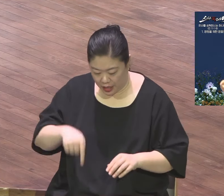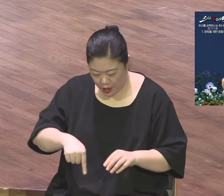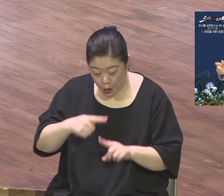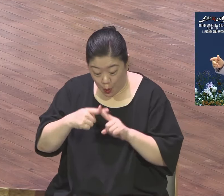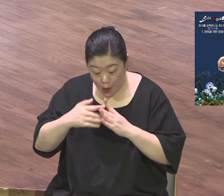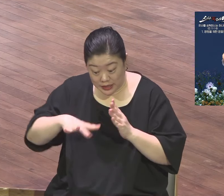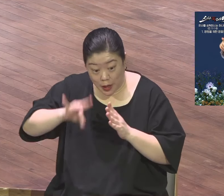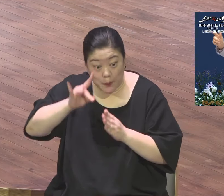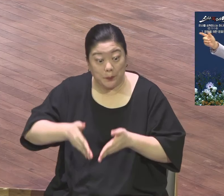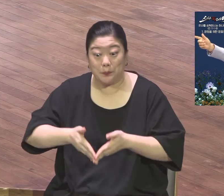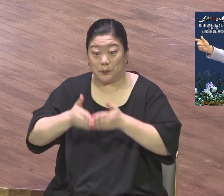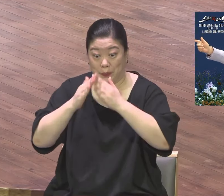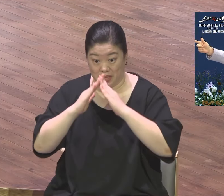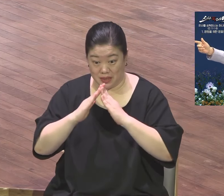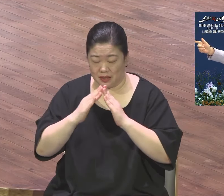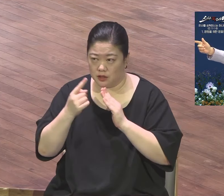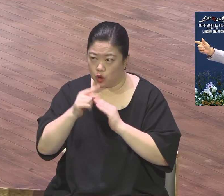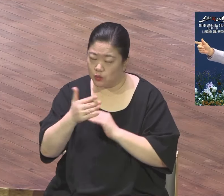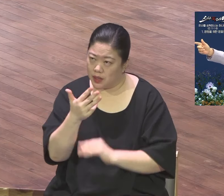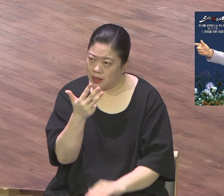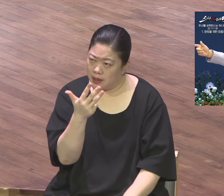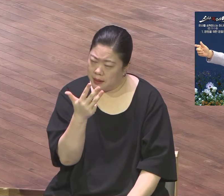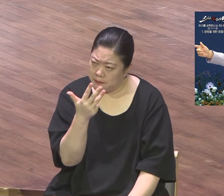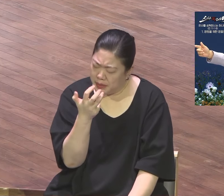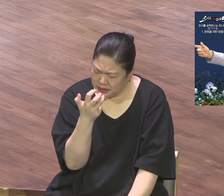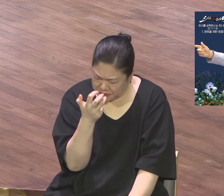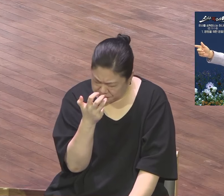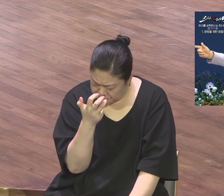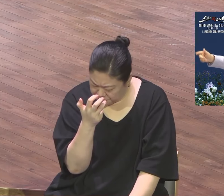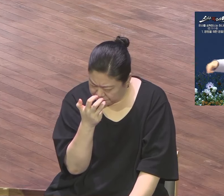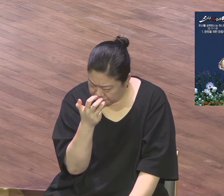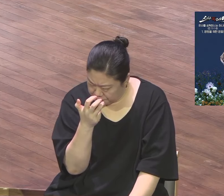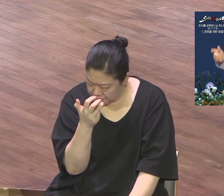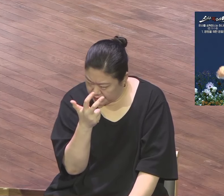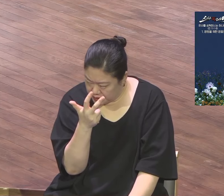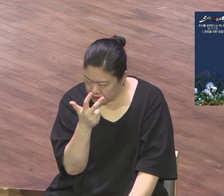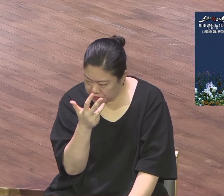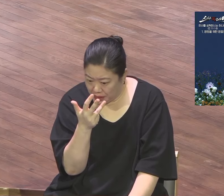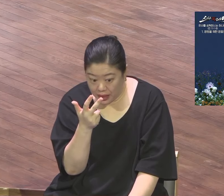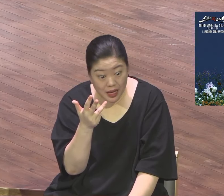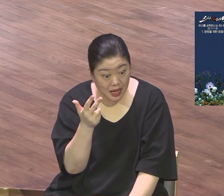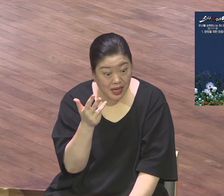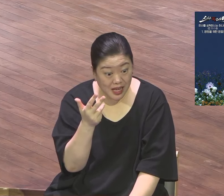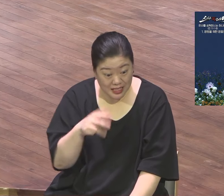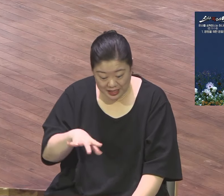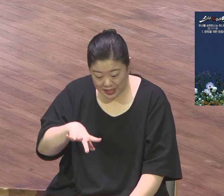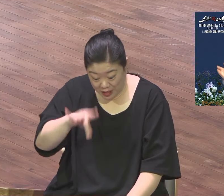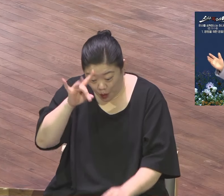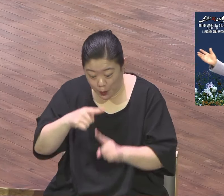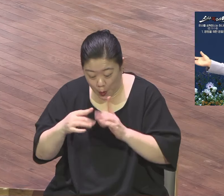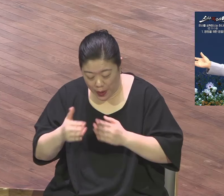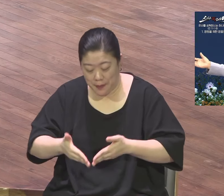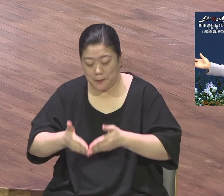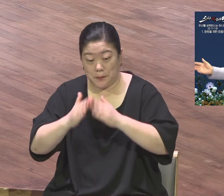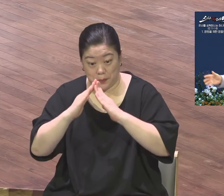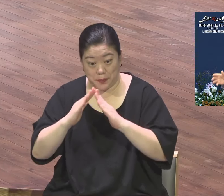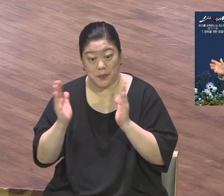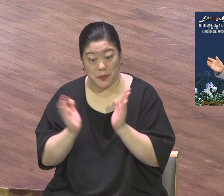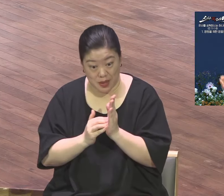전도사. 강서노예. 합동쪽 강서노예. 노회하러